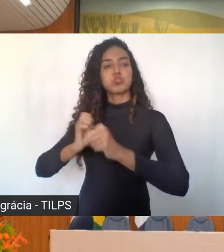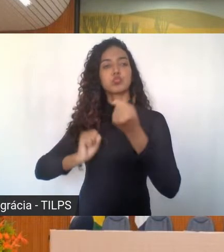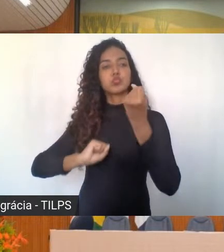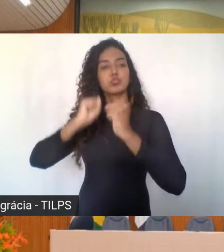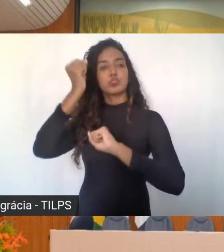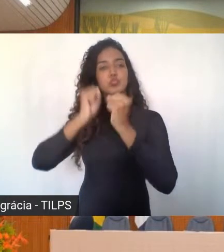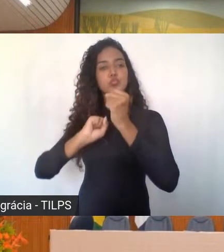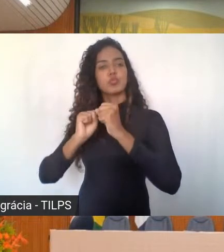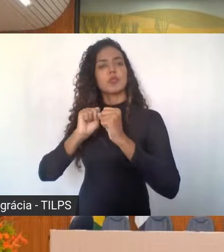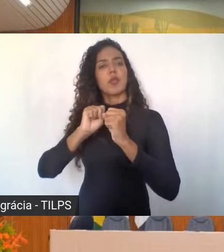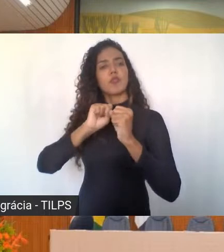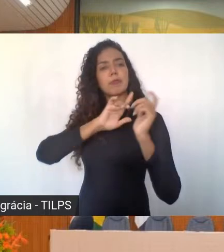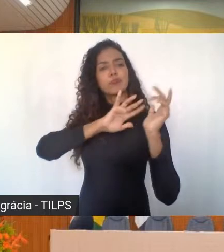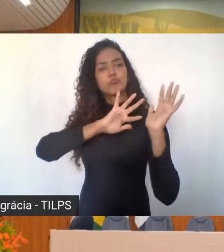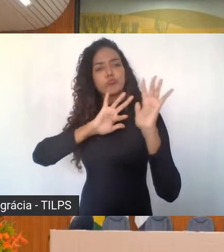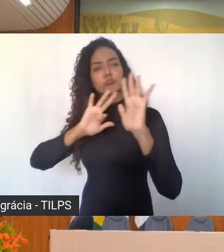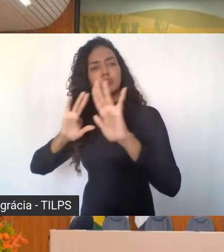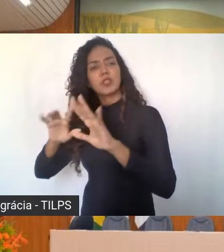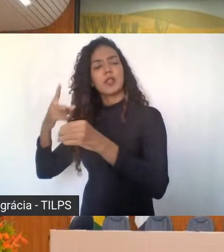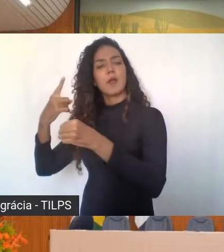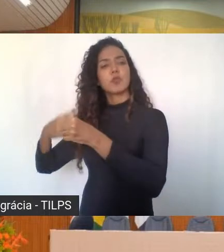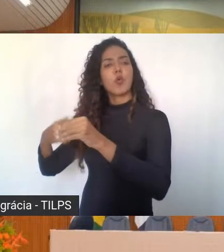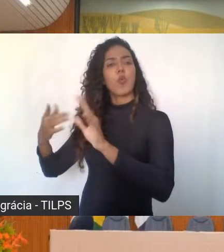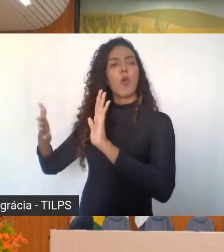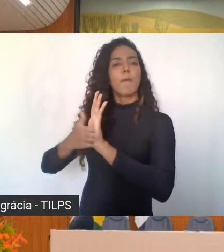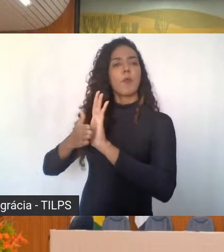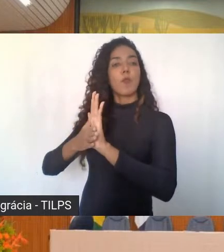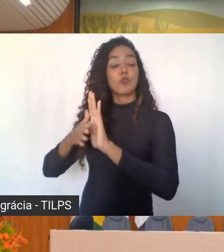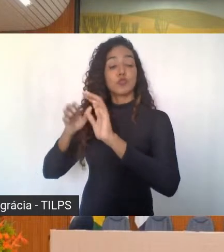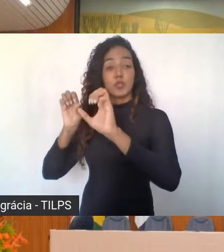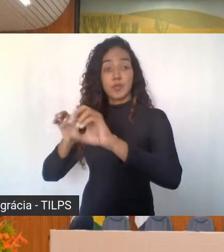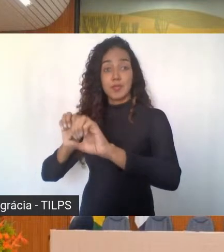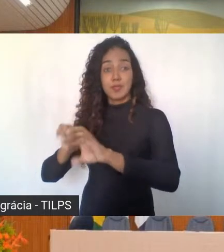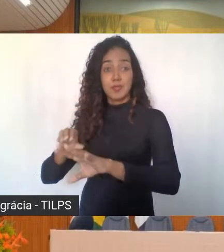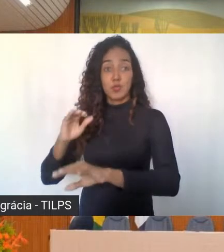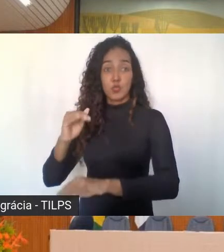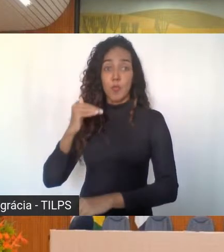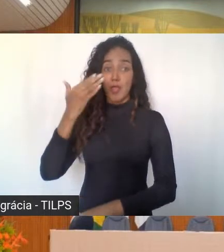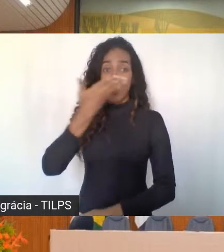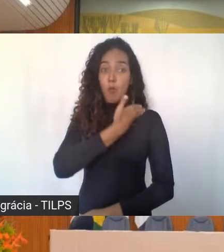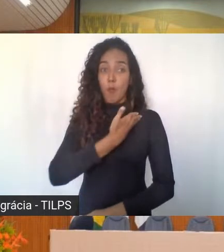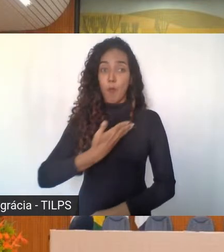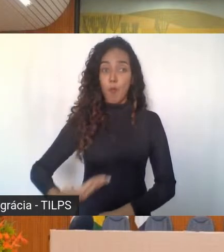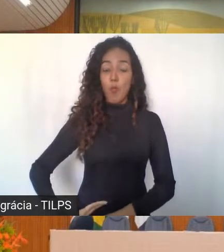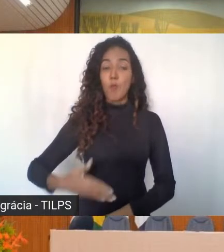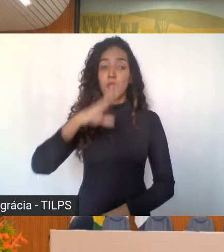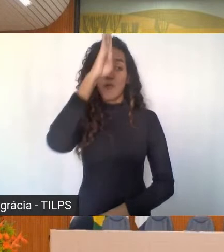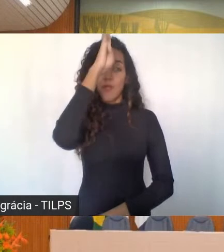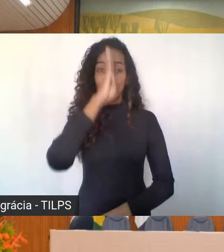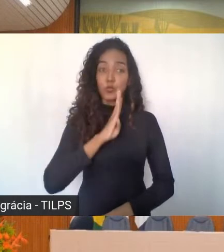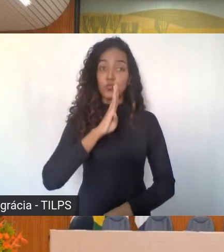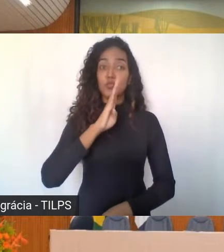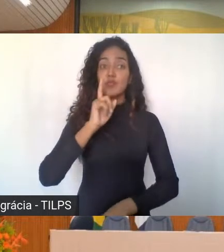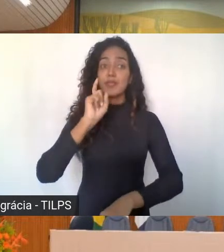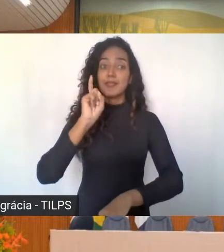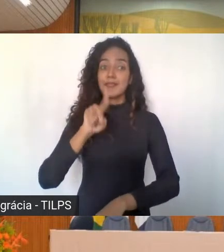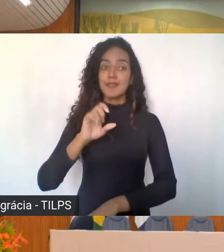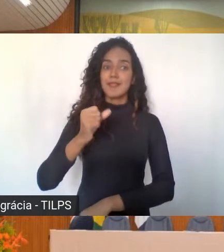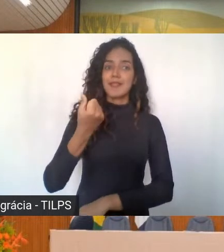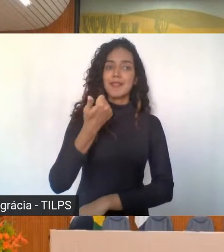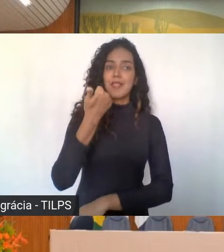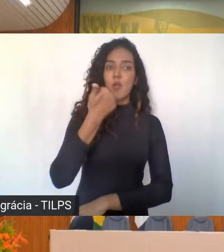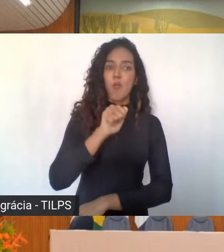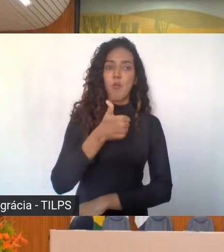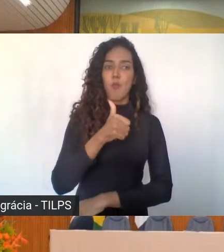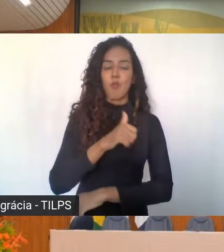proposta de interiorização de um ensino superior público, gratuito e de qualidade. objetivando não